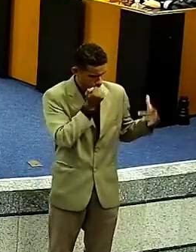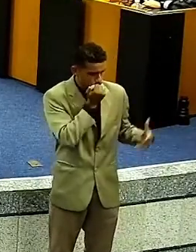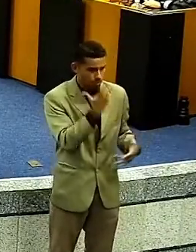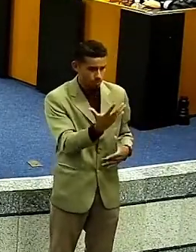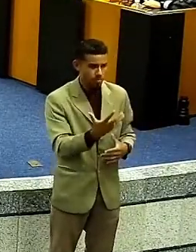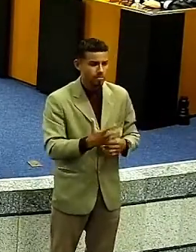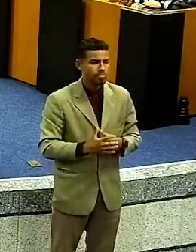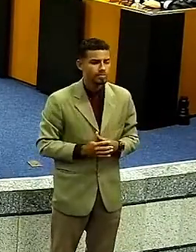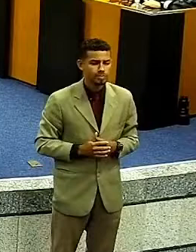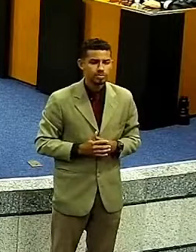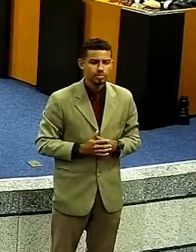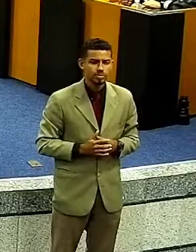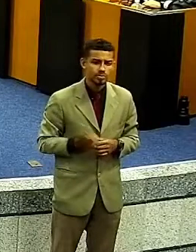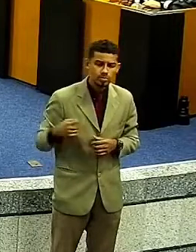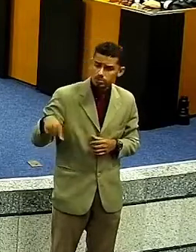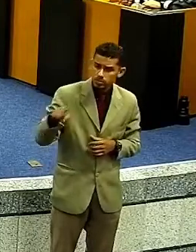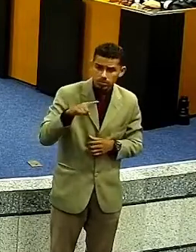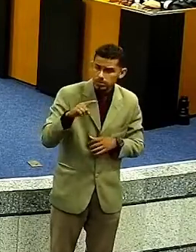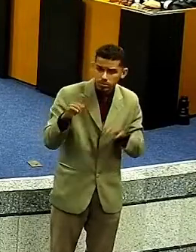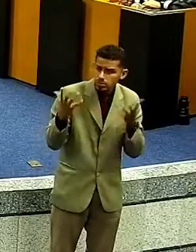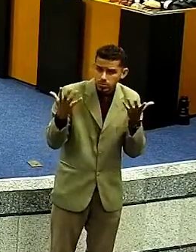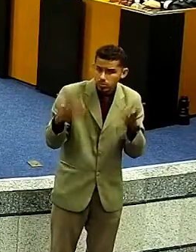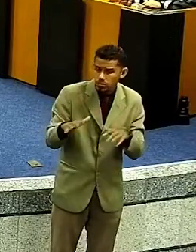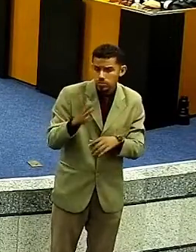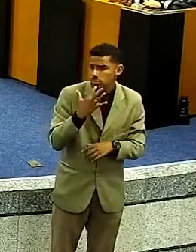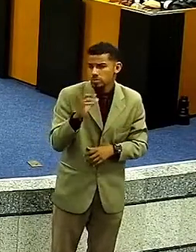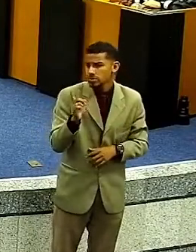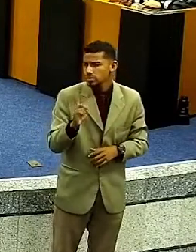e que muitos não quiseram